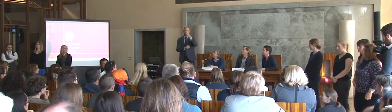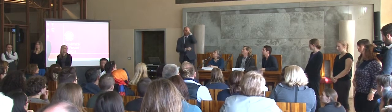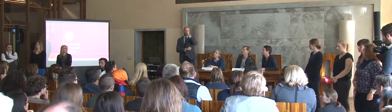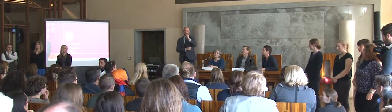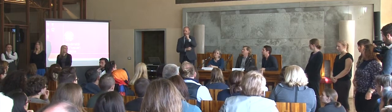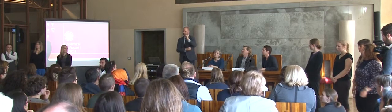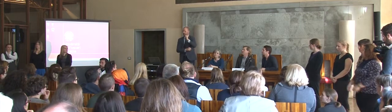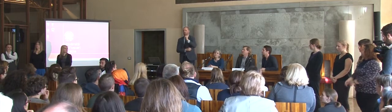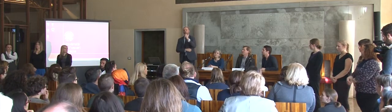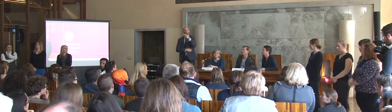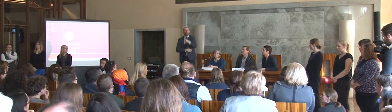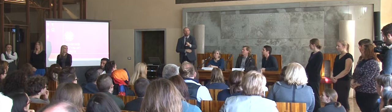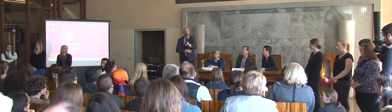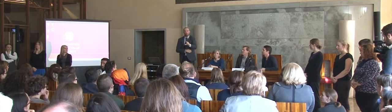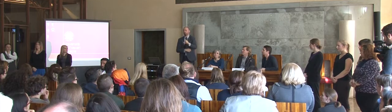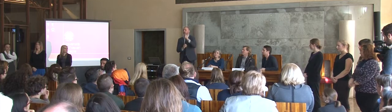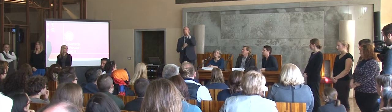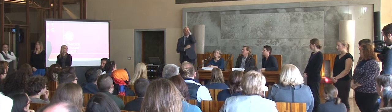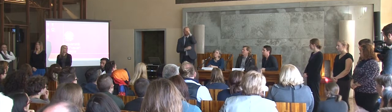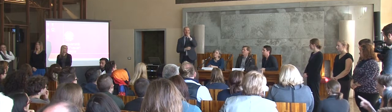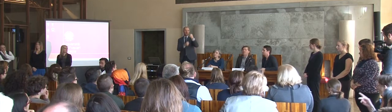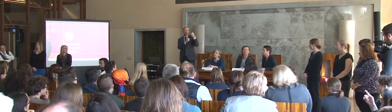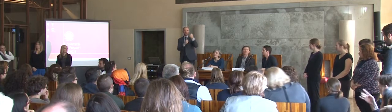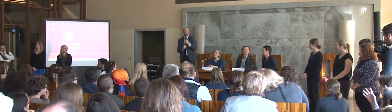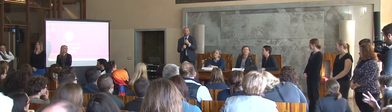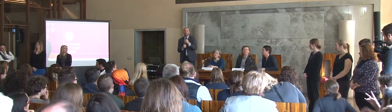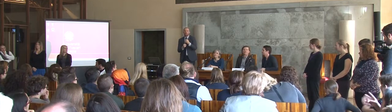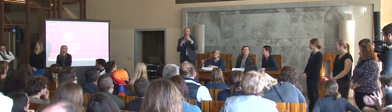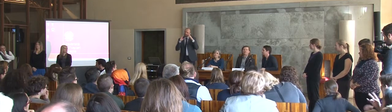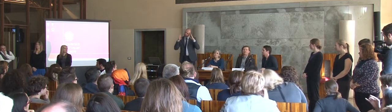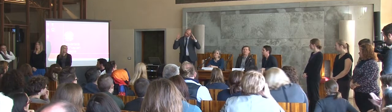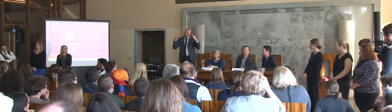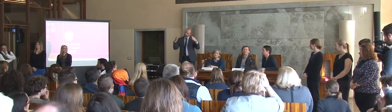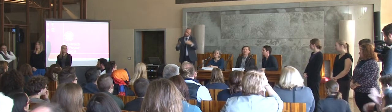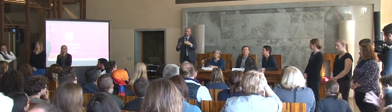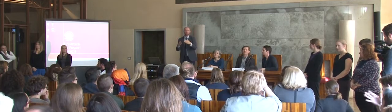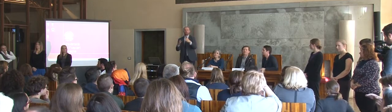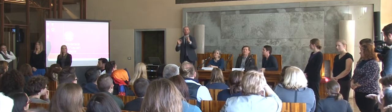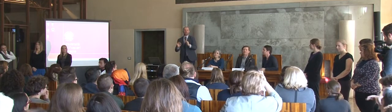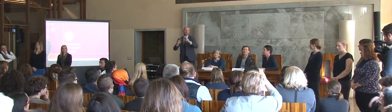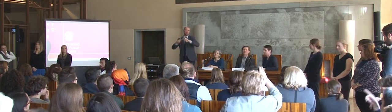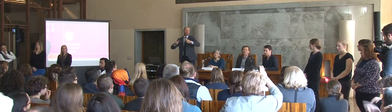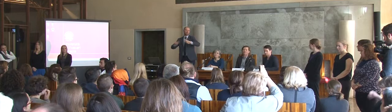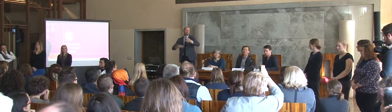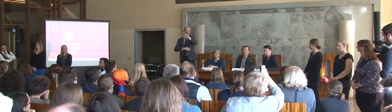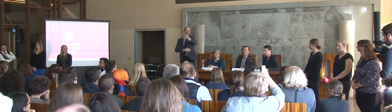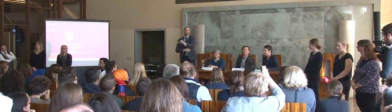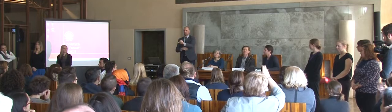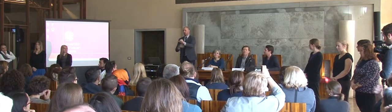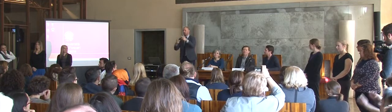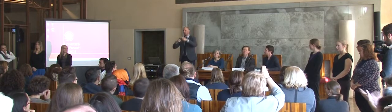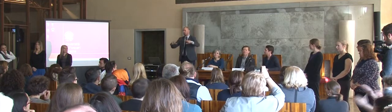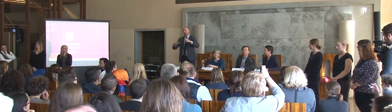Io appunto come rappresentante dell'ENS sono orgogliosa di questa partecipazione di Ca' Foscari, e che ha dimostrato